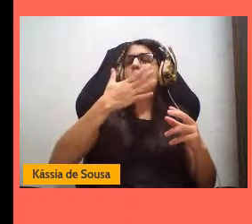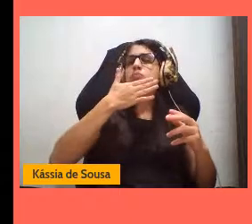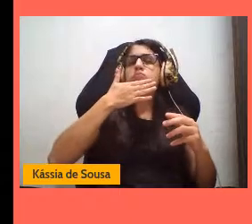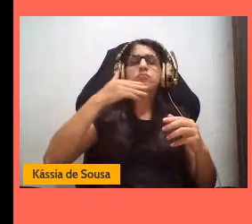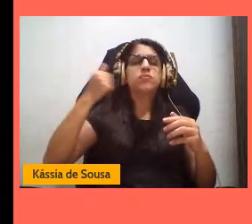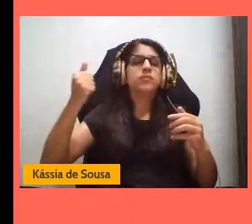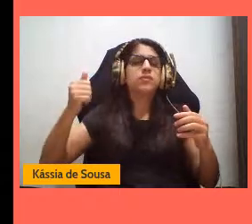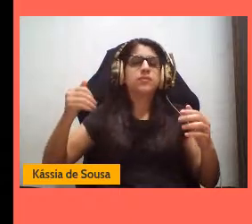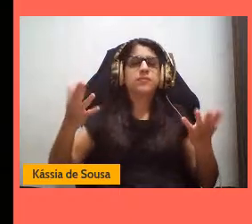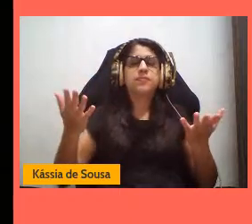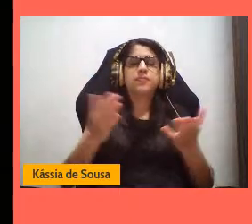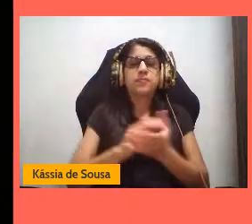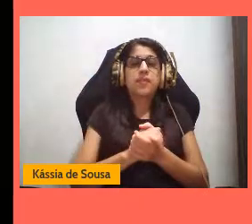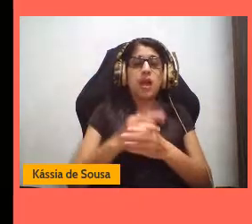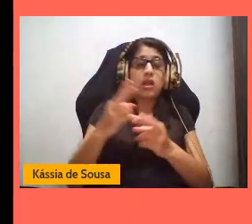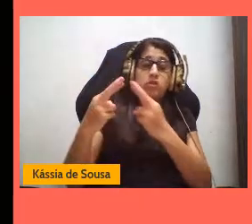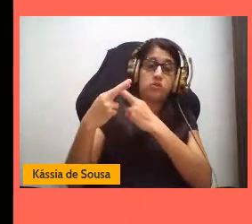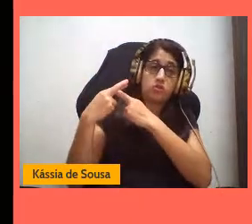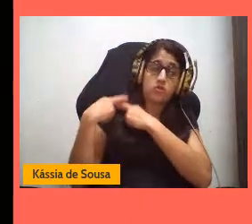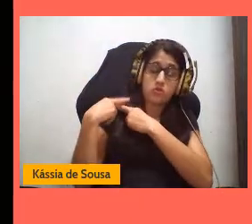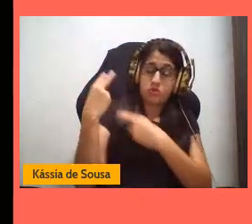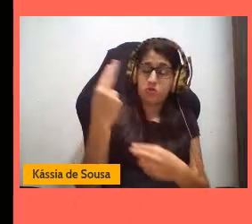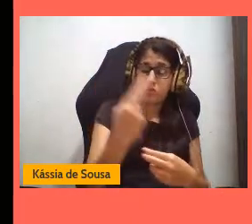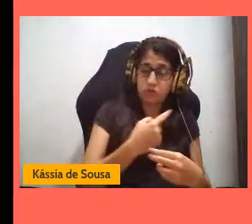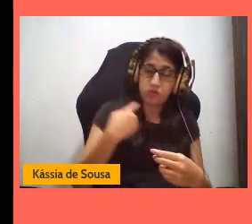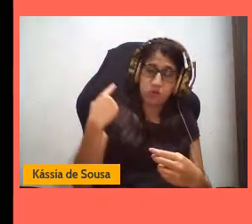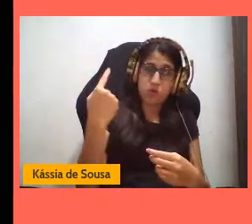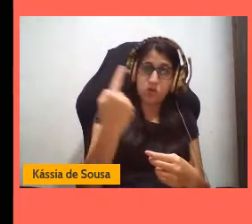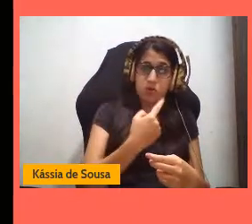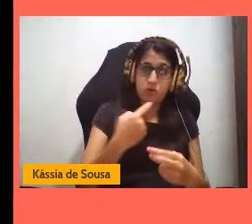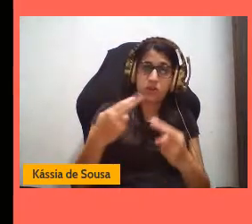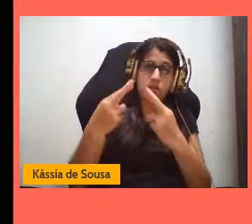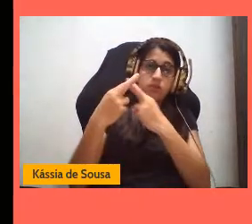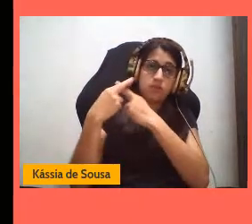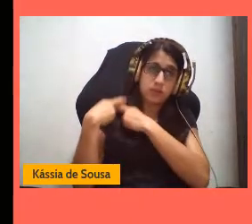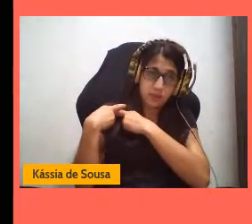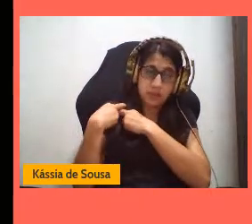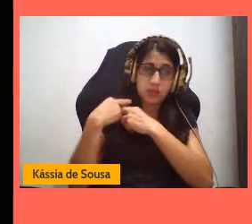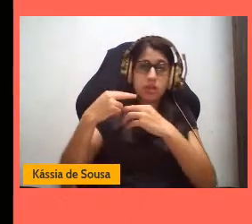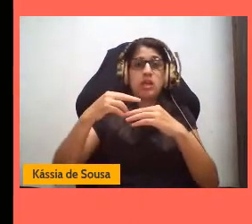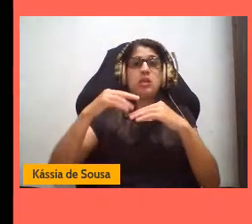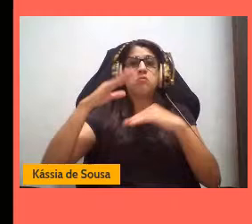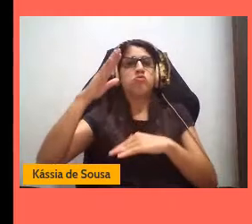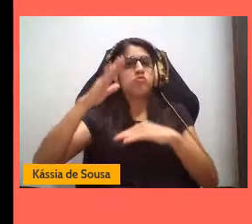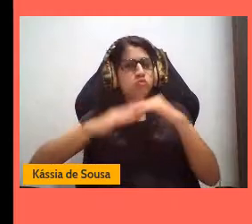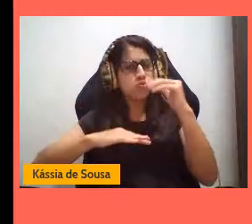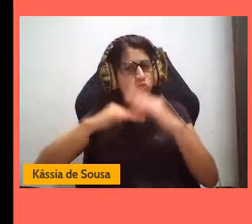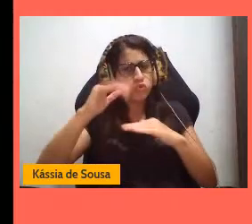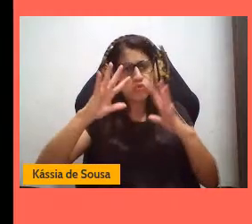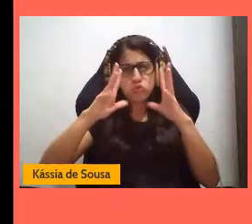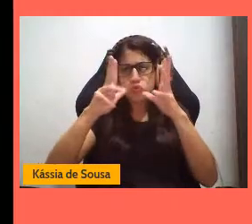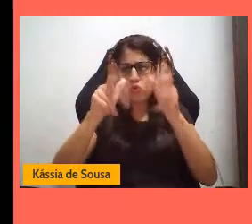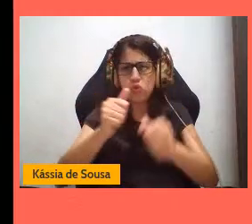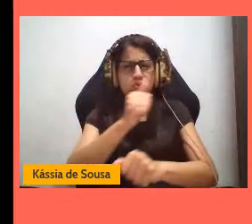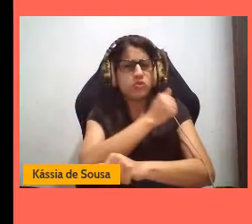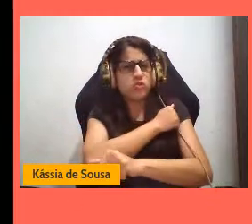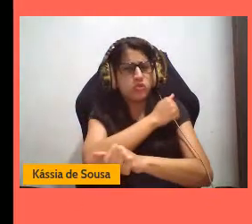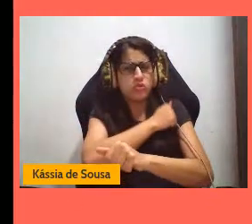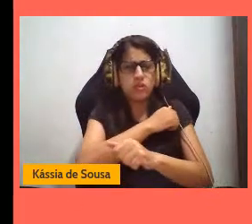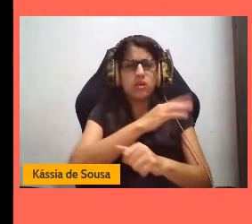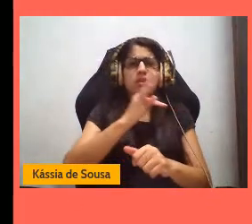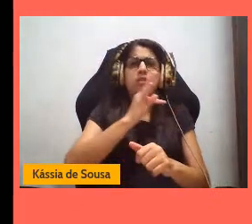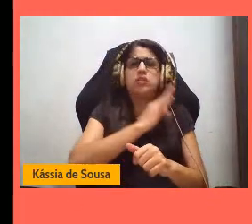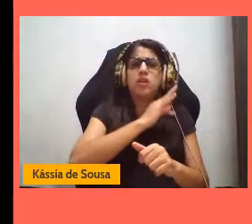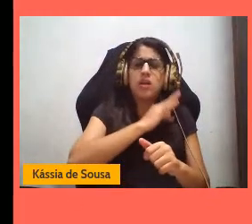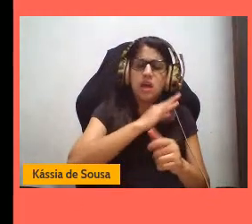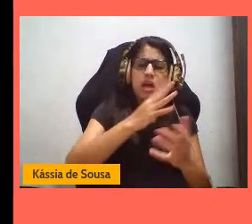nossa responsabilidade, nossa, quando eu digo, é de todos, servidores administrativos, docentes, estudantes, e em continuar